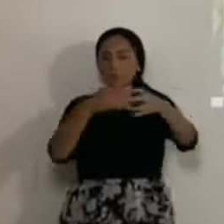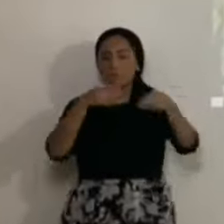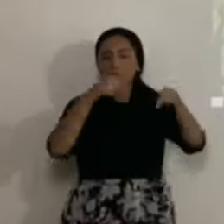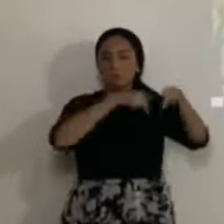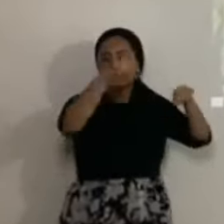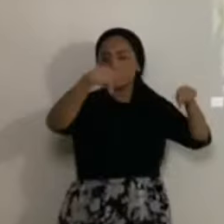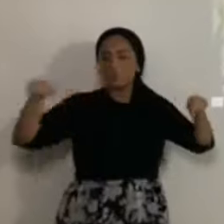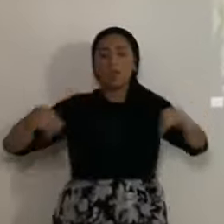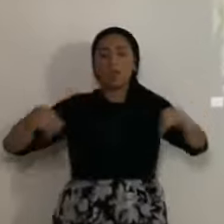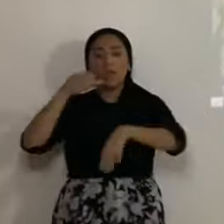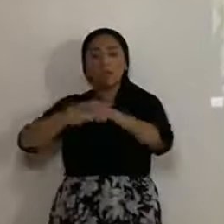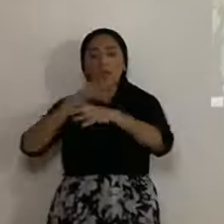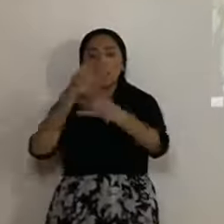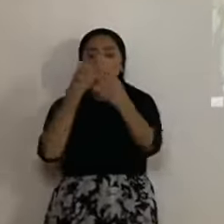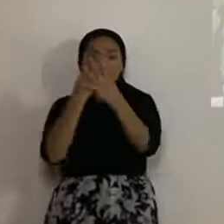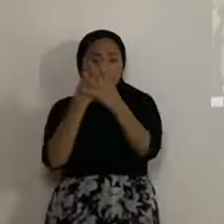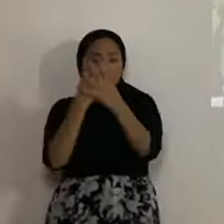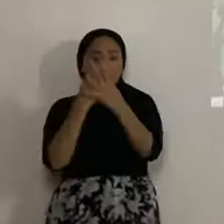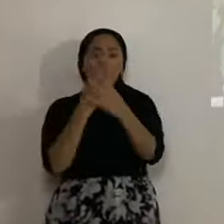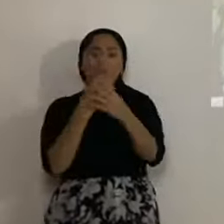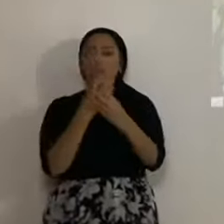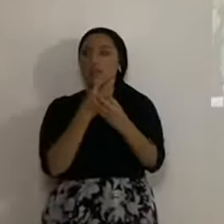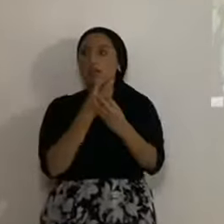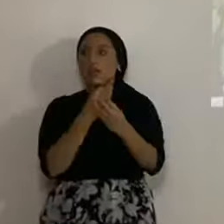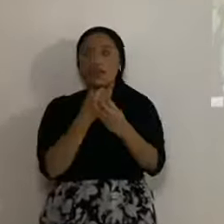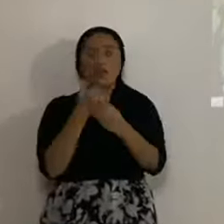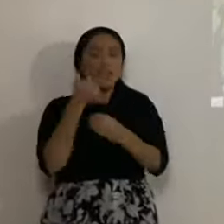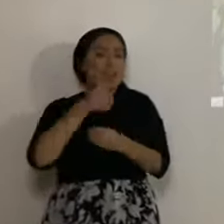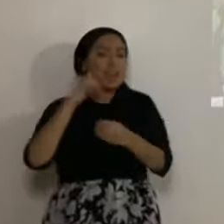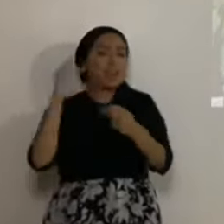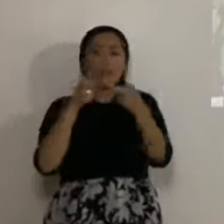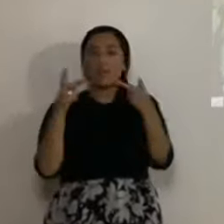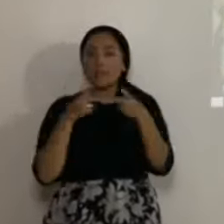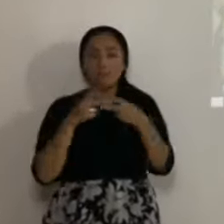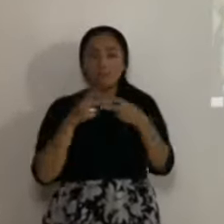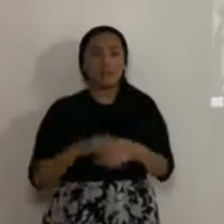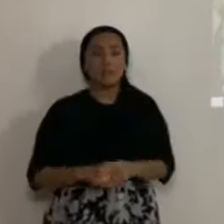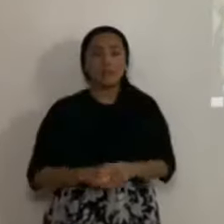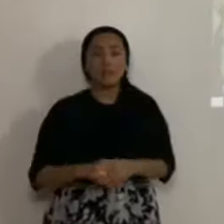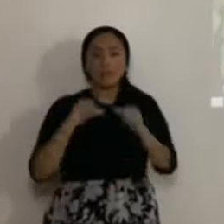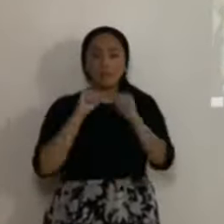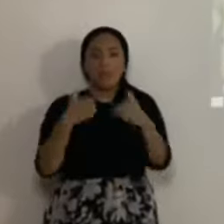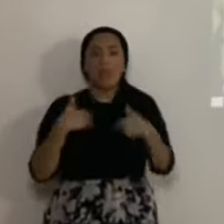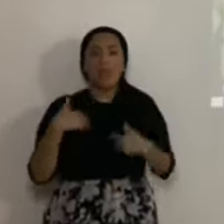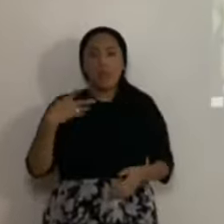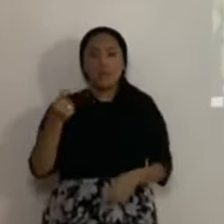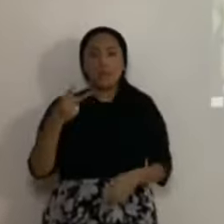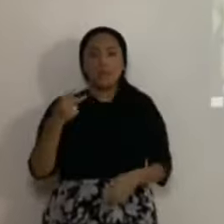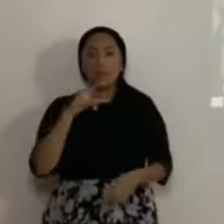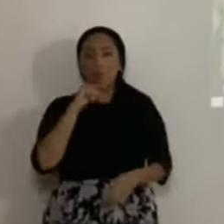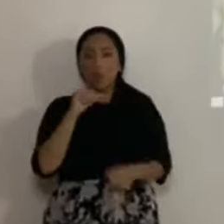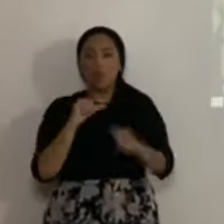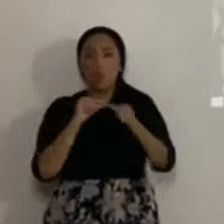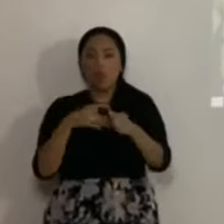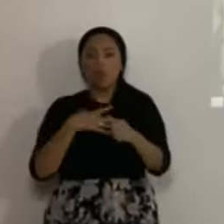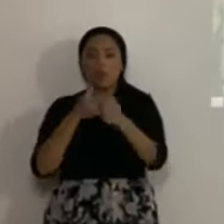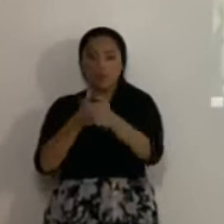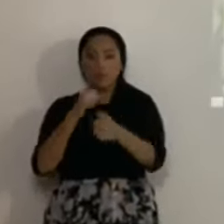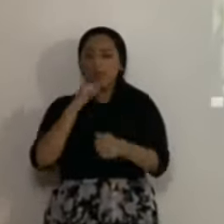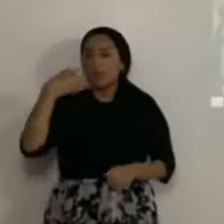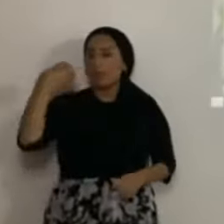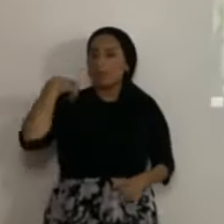en las cárceles, o sea, en los presidios, en cualquier lado, siempre hay una persona que va a ser manipuladora, no es un líder,